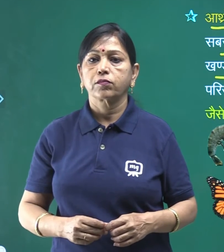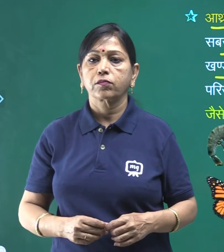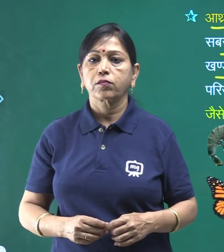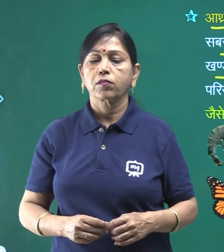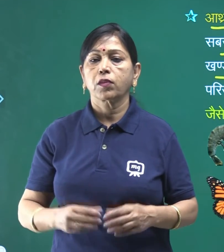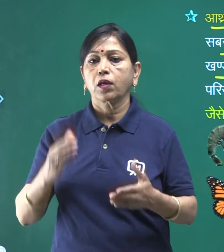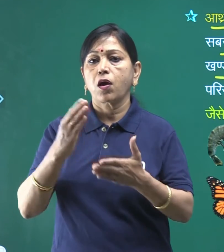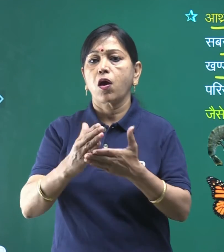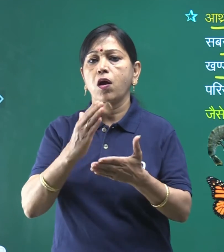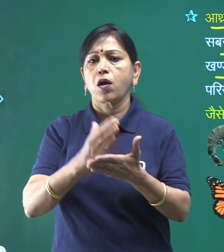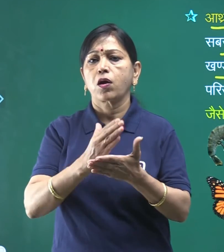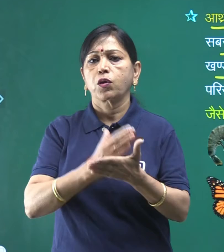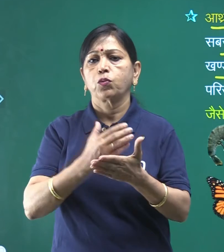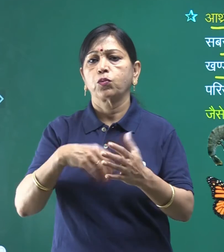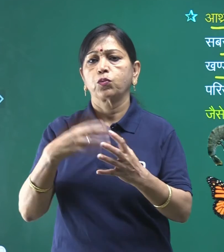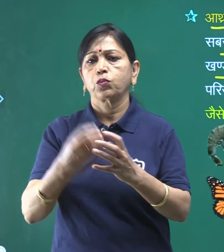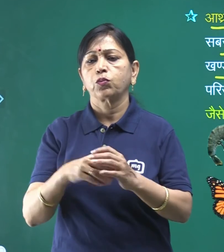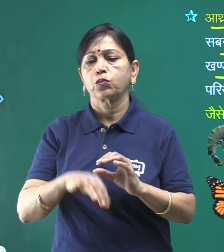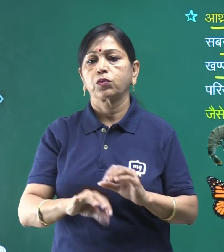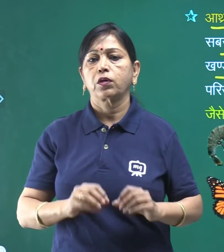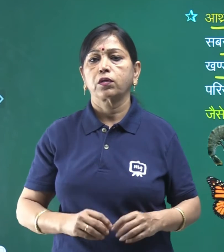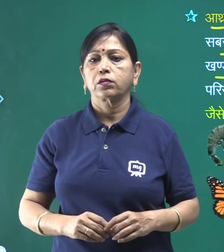खंडयुक्त होता है।